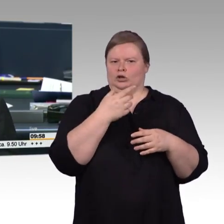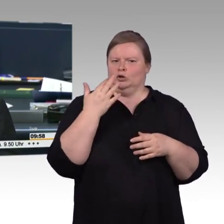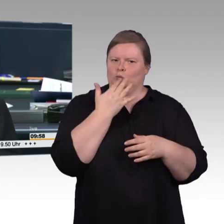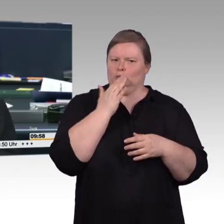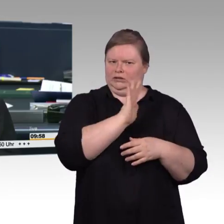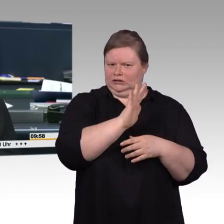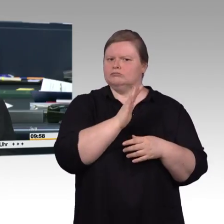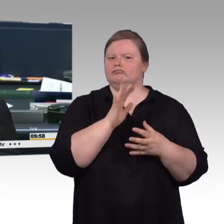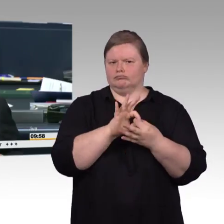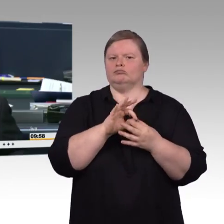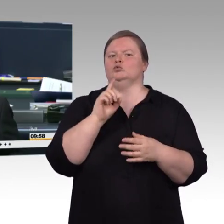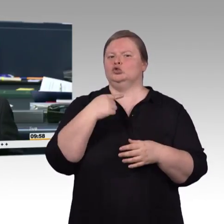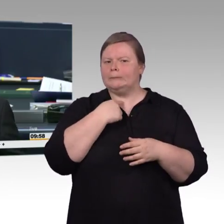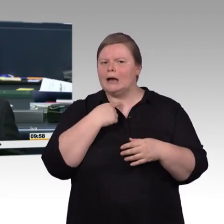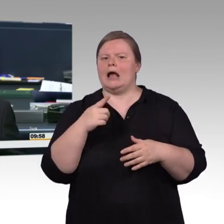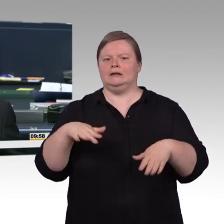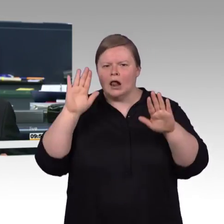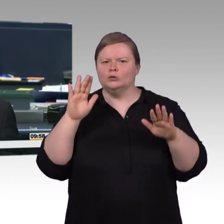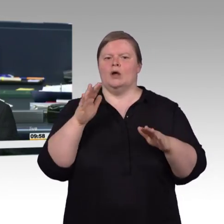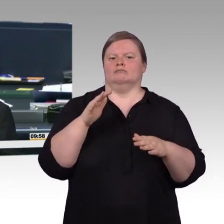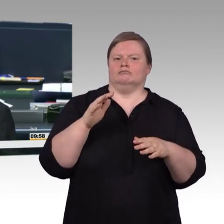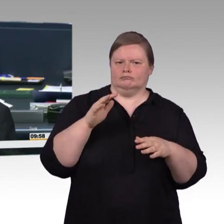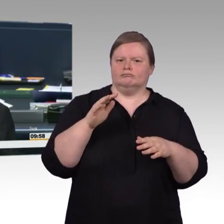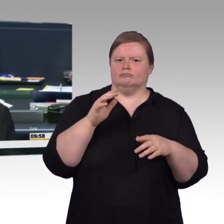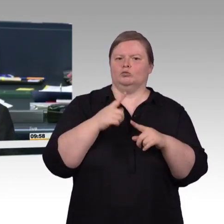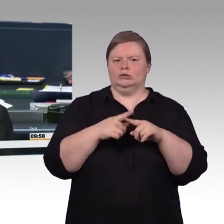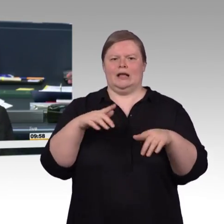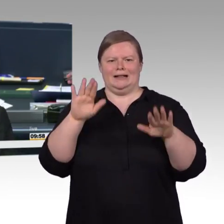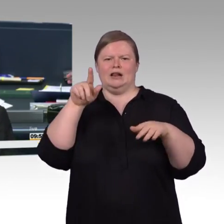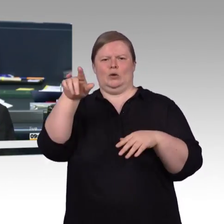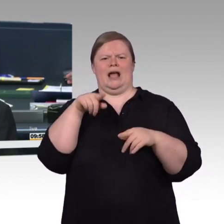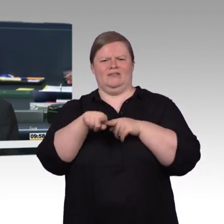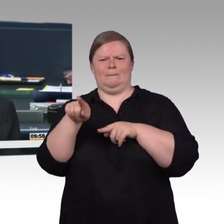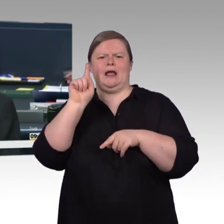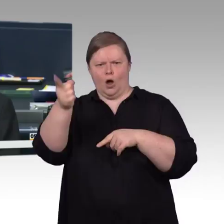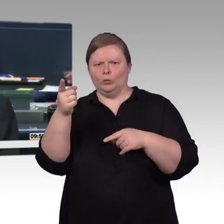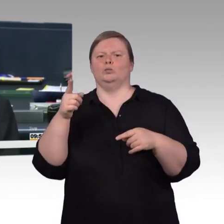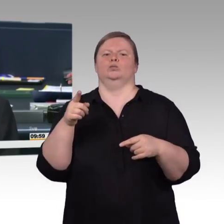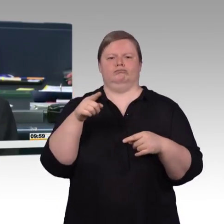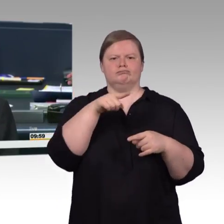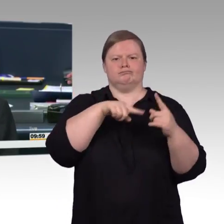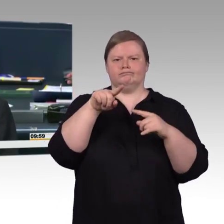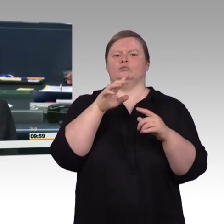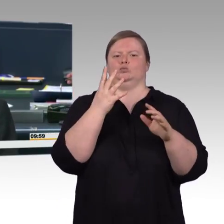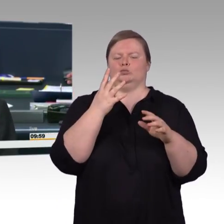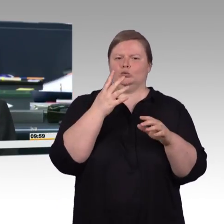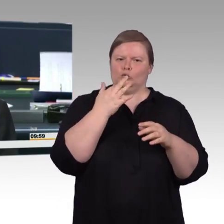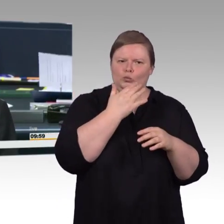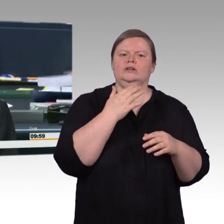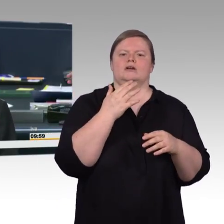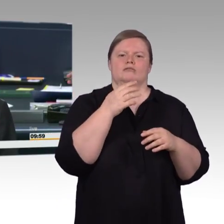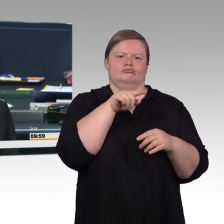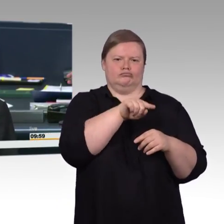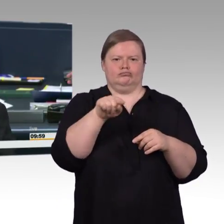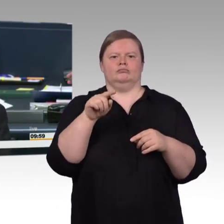kommen wir zur Abstimmung über den Gesetzentwurf der Fraktion Bündnis 90 Grünen zur Einführung von Gruppenverfahren. Der Ausschuss für Recht und Verbraucherschutz empfiehlt